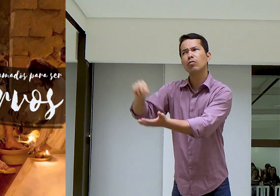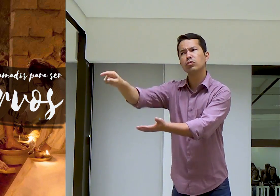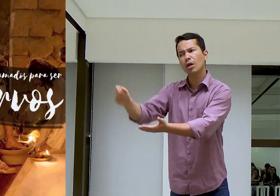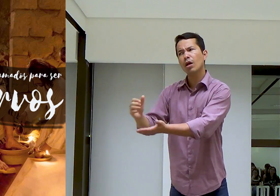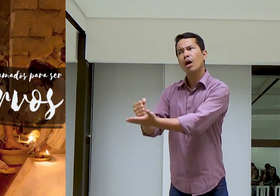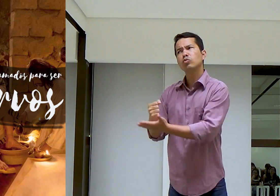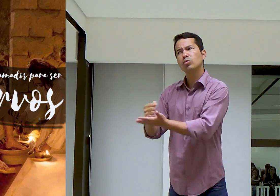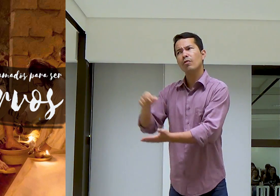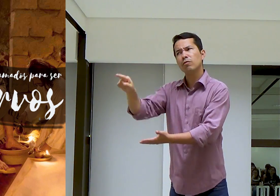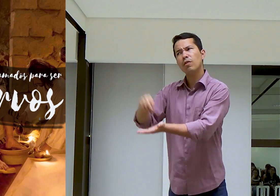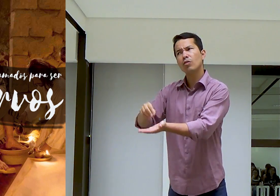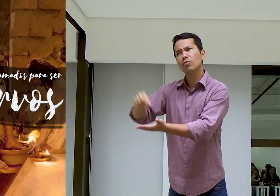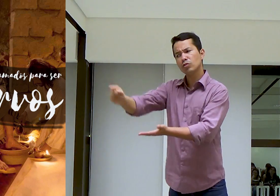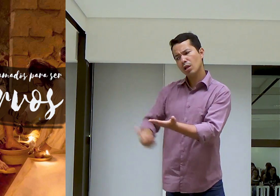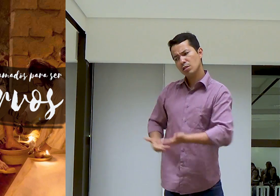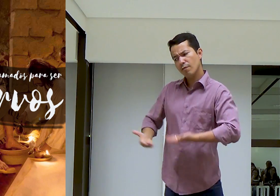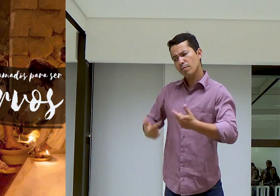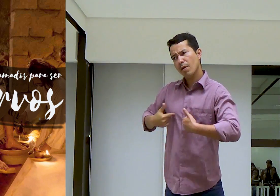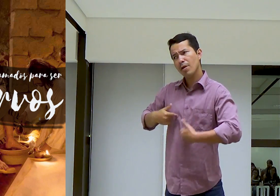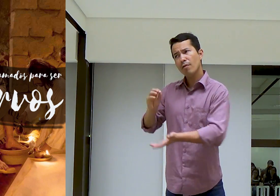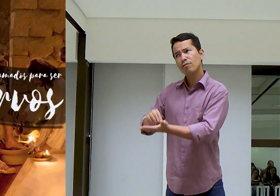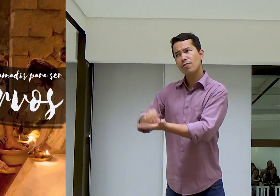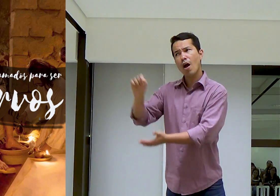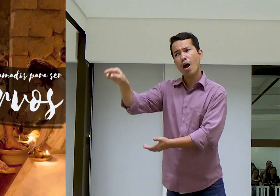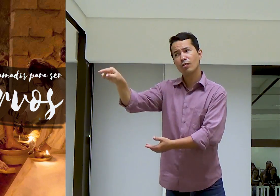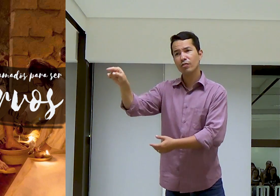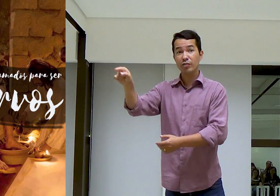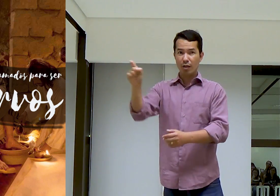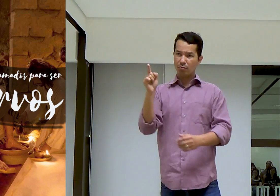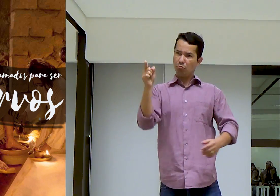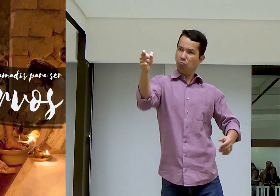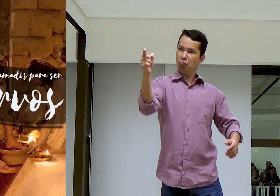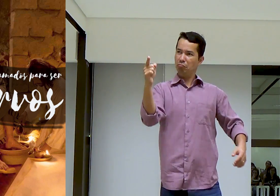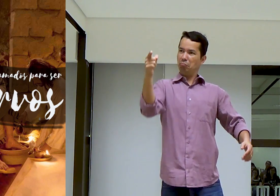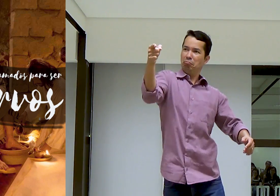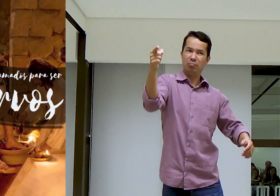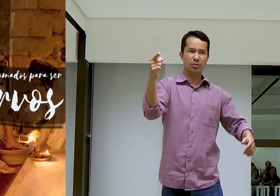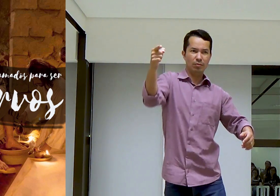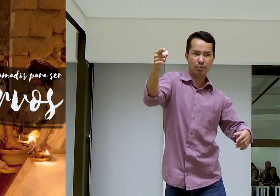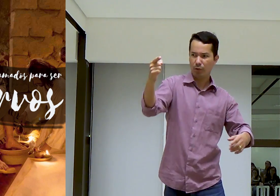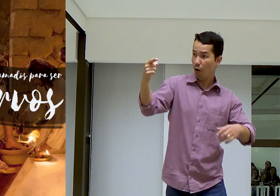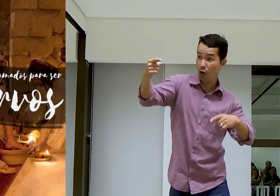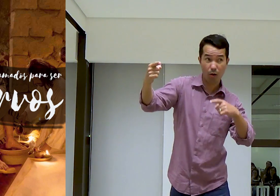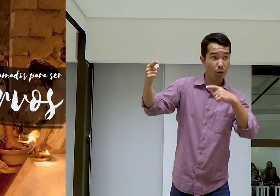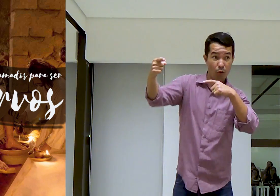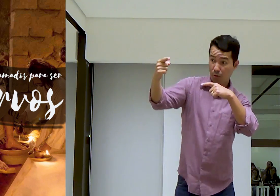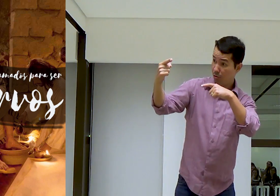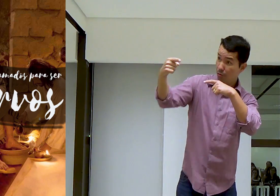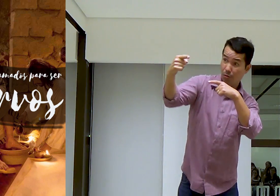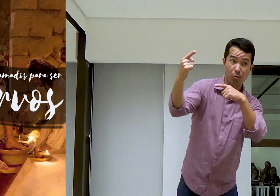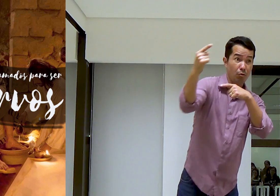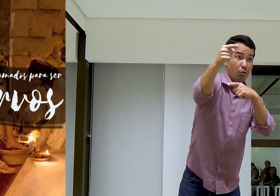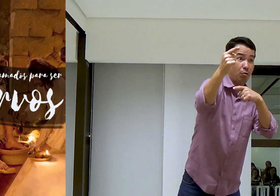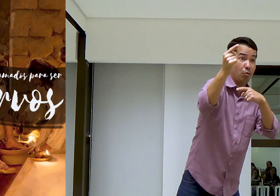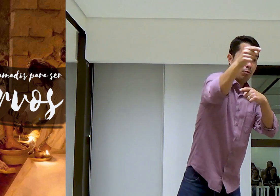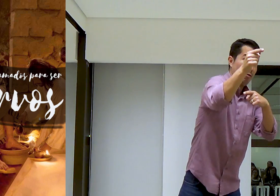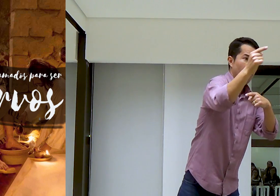falta você me ajudar. Você precisa me ajudar, me servir. Você, você, você, você, você, você, você,